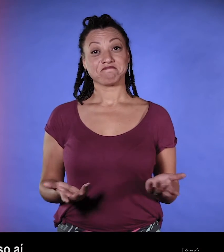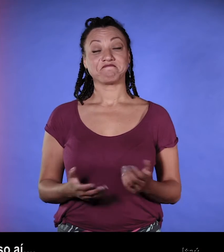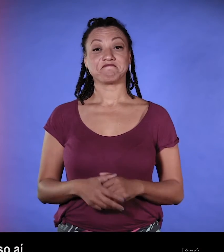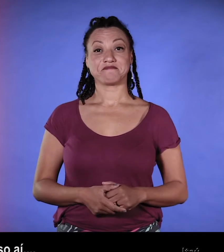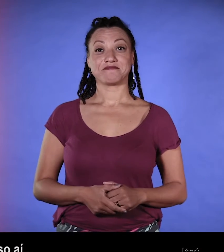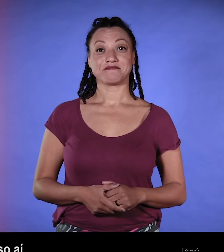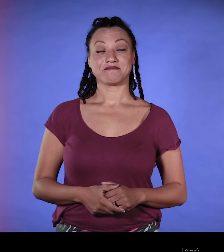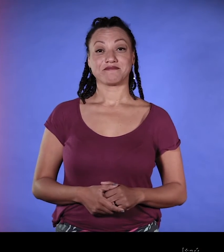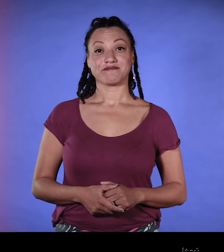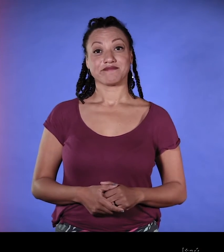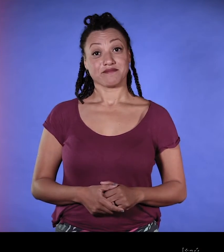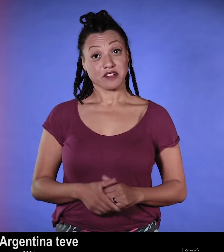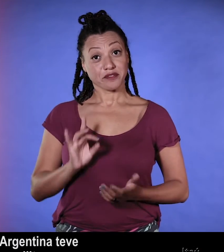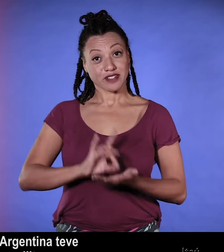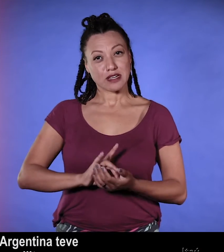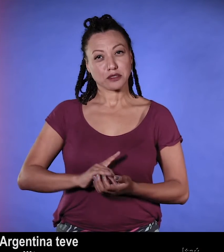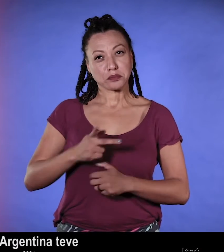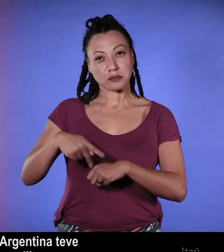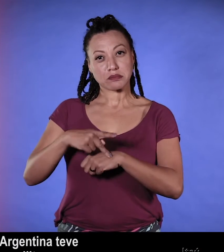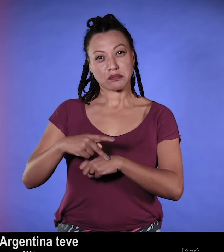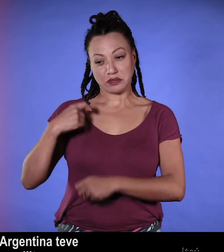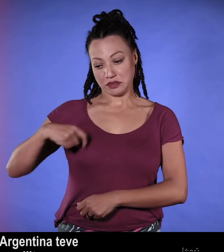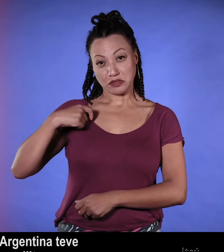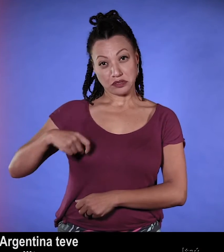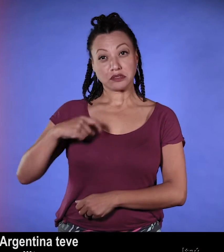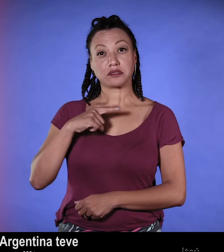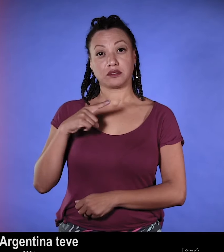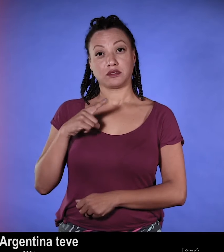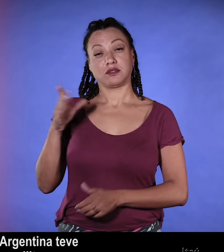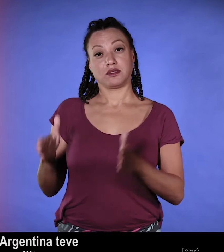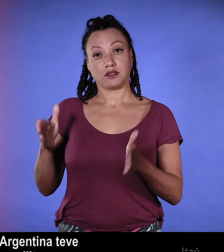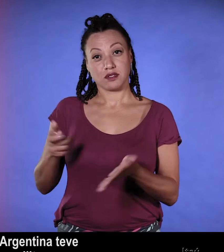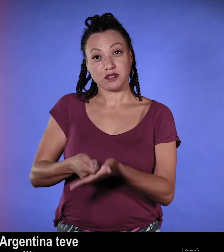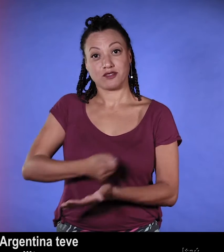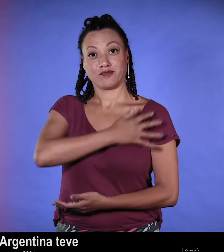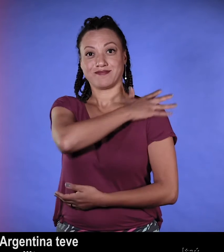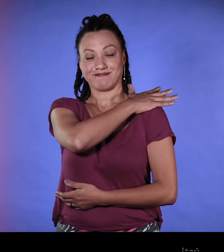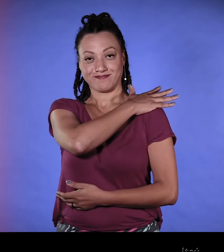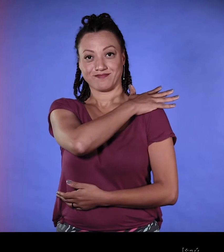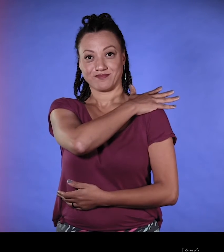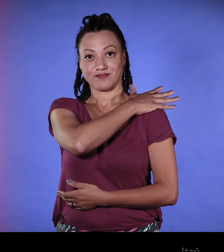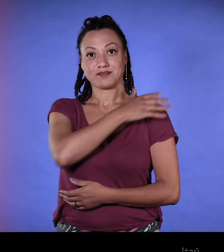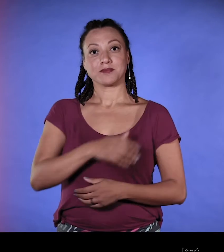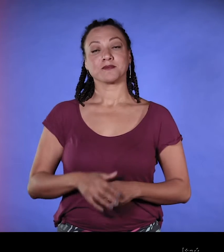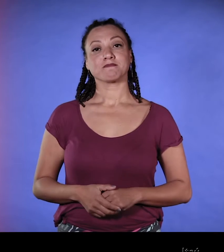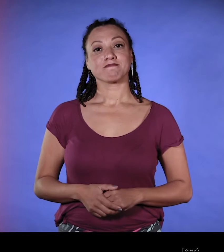Bom, isso aí, na verdade, na Argentina tem uma ditadura militar, né? E